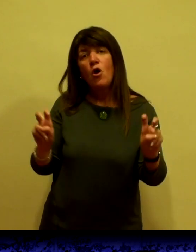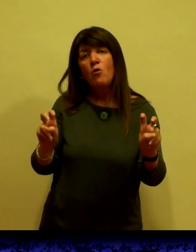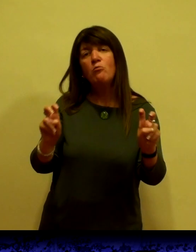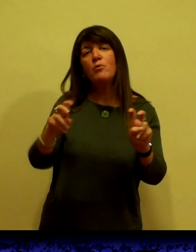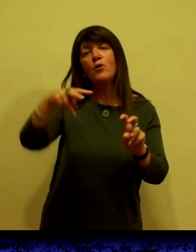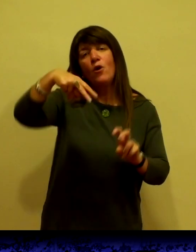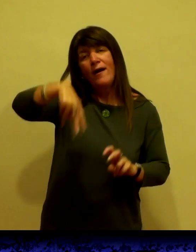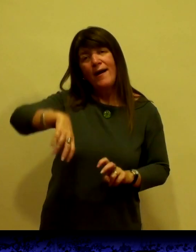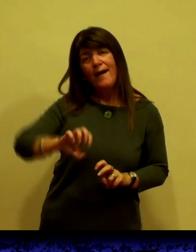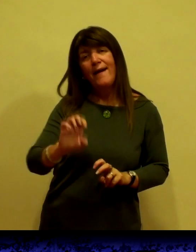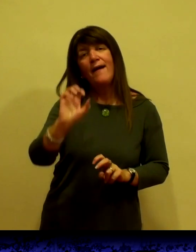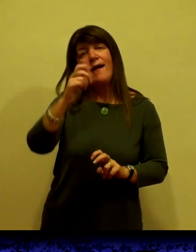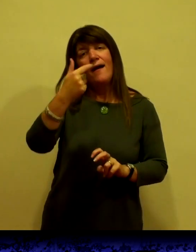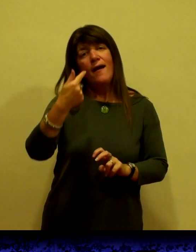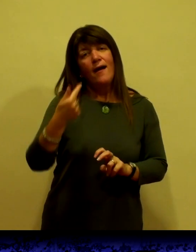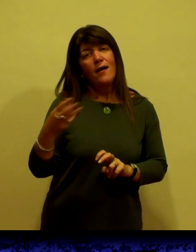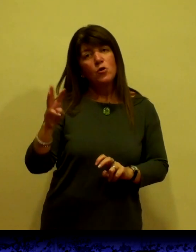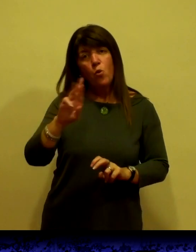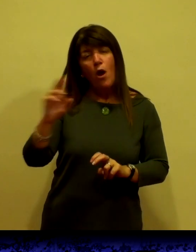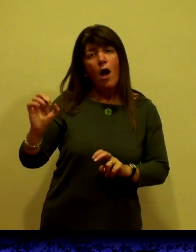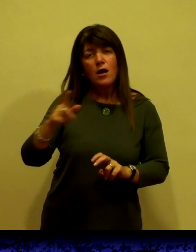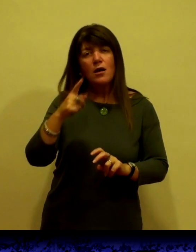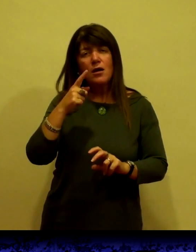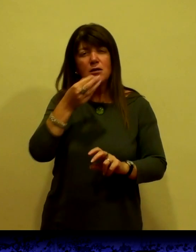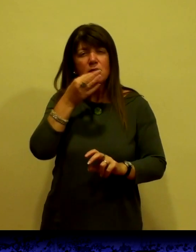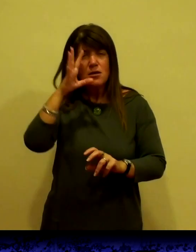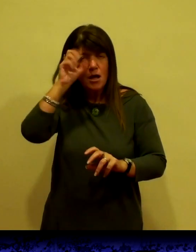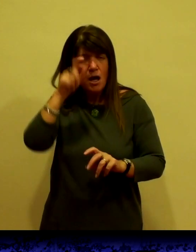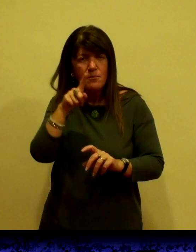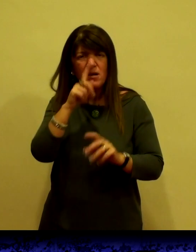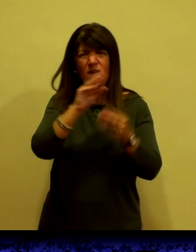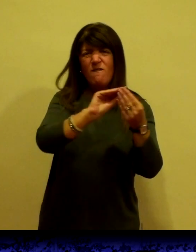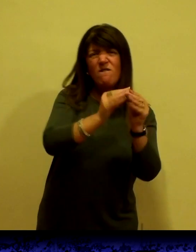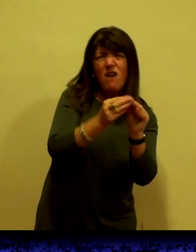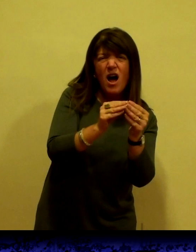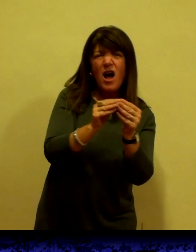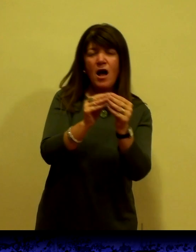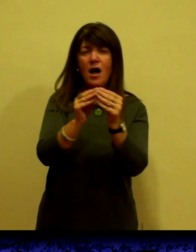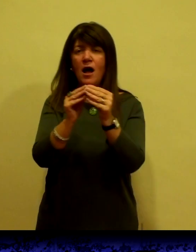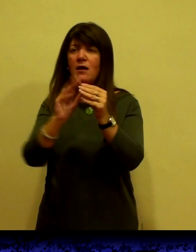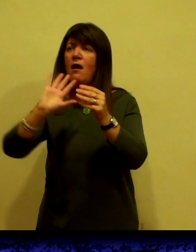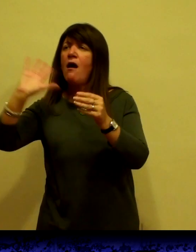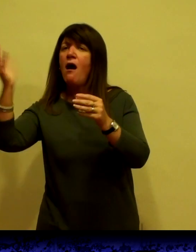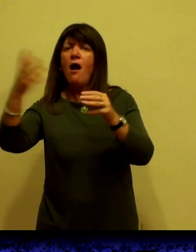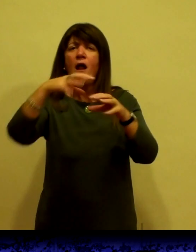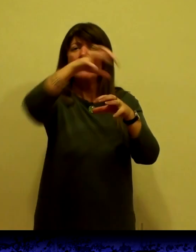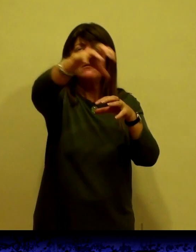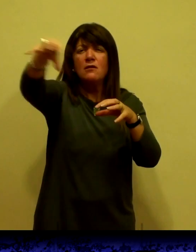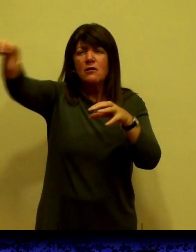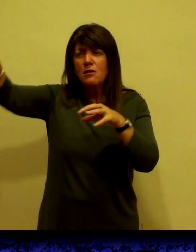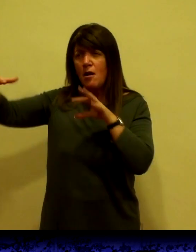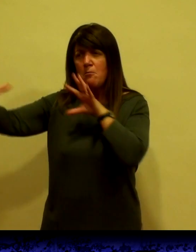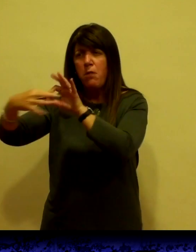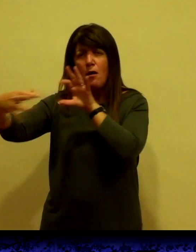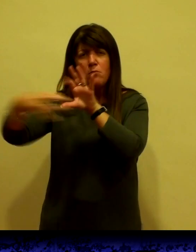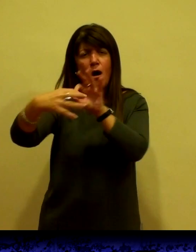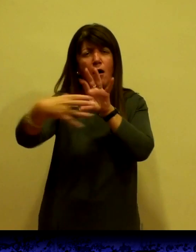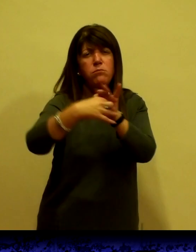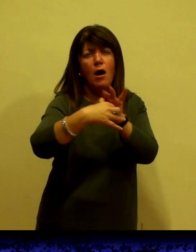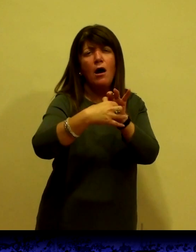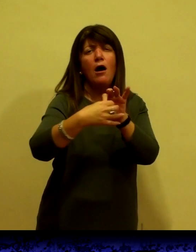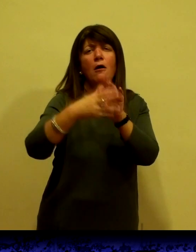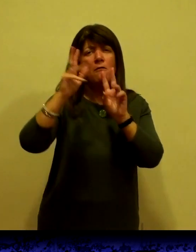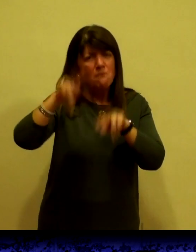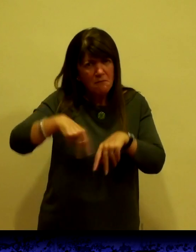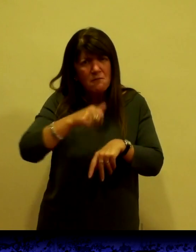capire l'importanza del fare, dello stare in relazione con altri enti, con altri soggetti pubblici e privati, e cercheremo